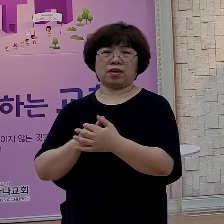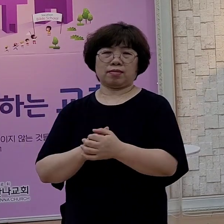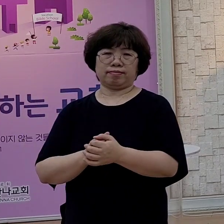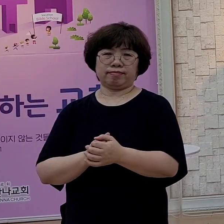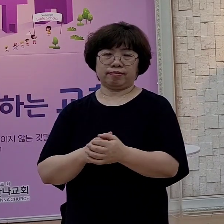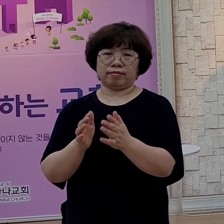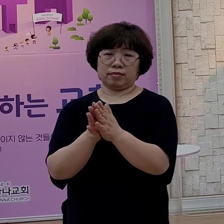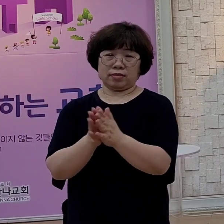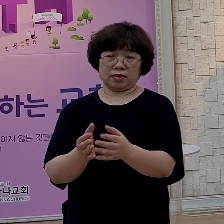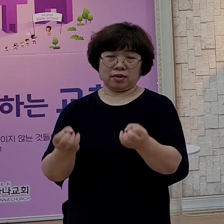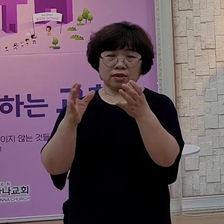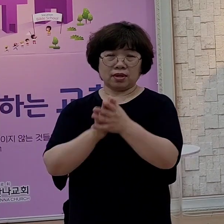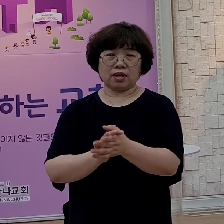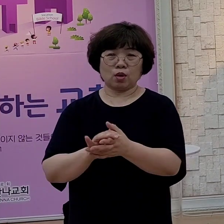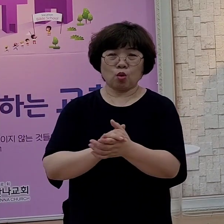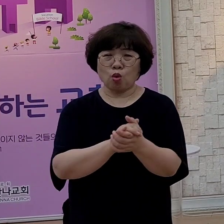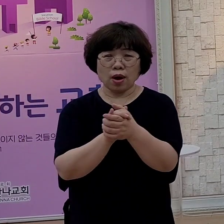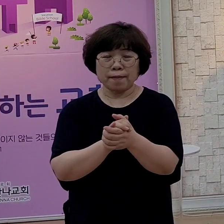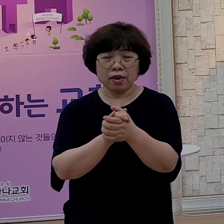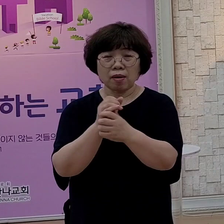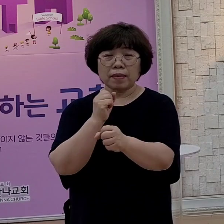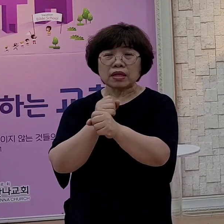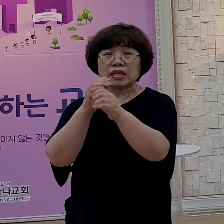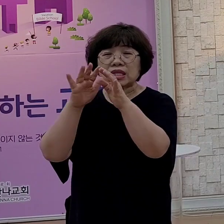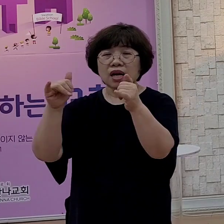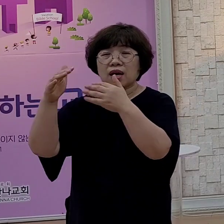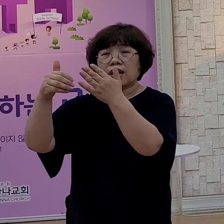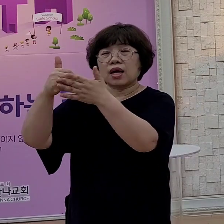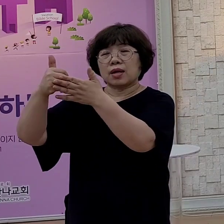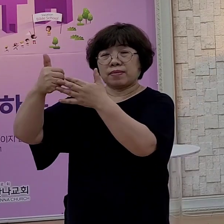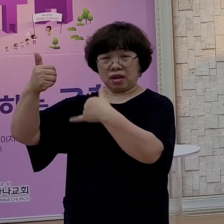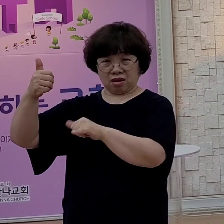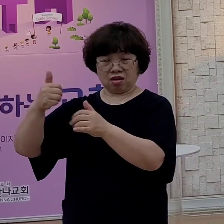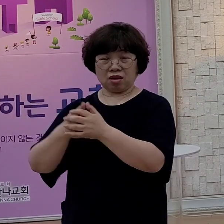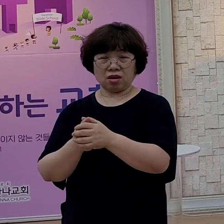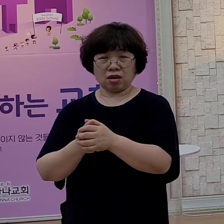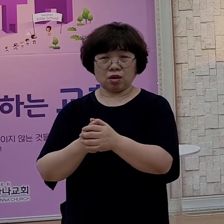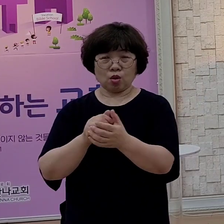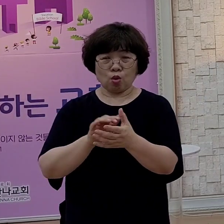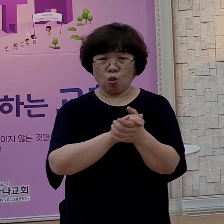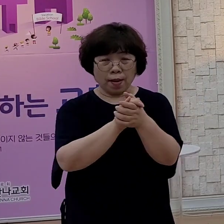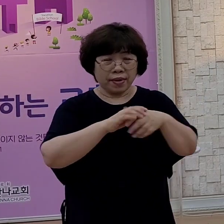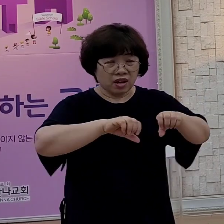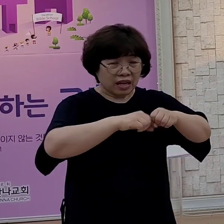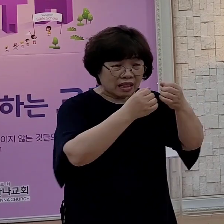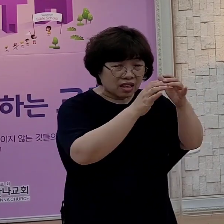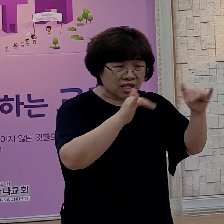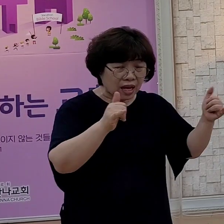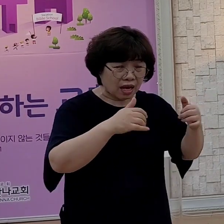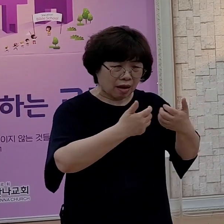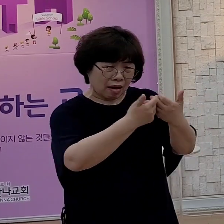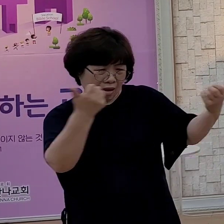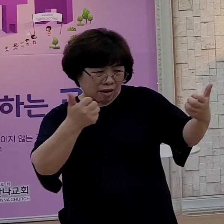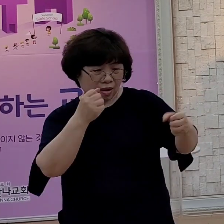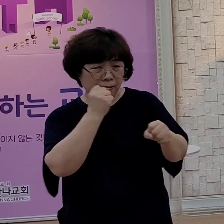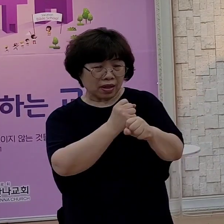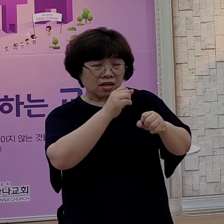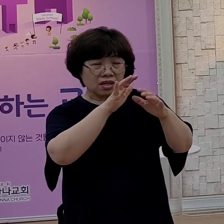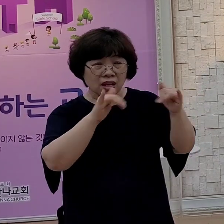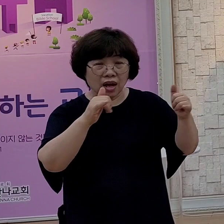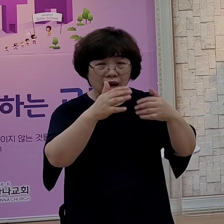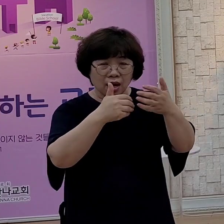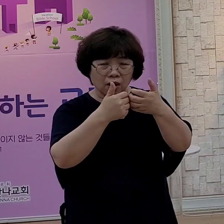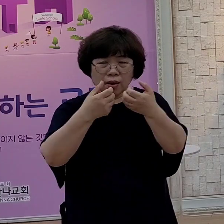할렐루야. 화평케 하는 자가 하나님의 자녀. 반대는 뭐예요? 화평을 깨뜨리고 갈라지고